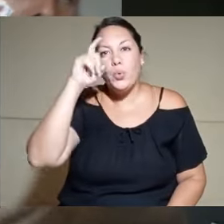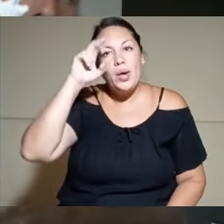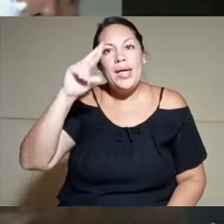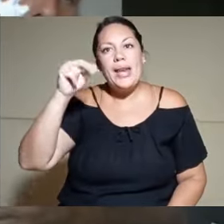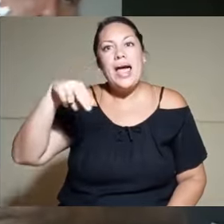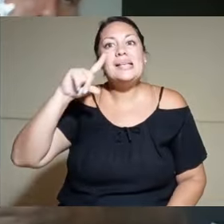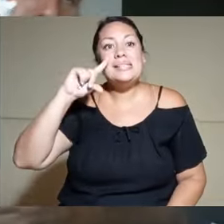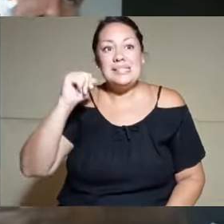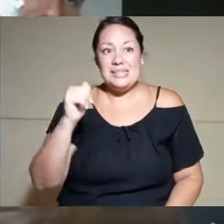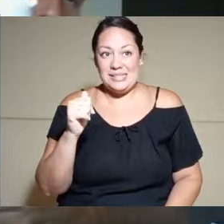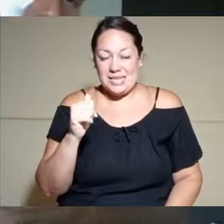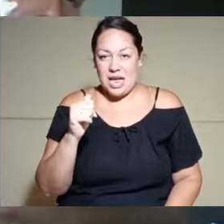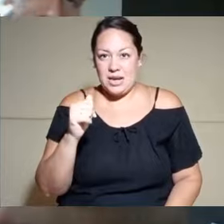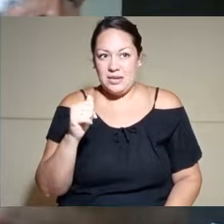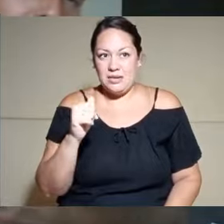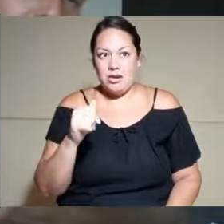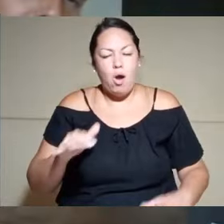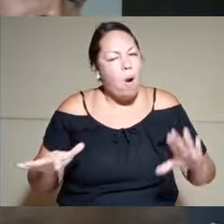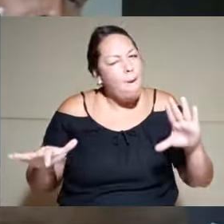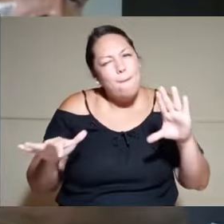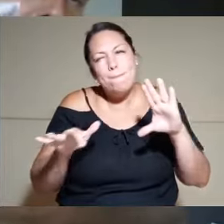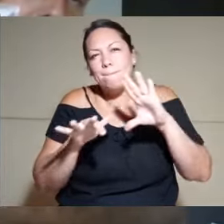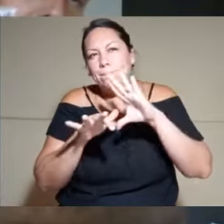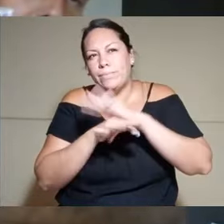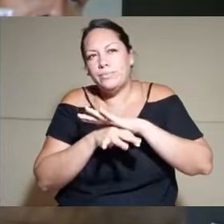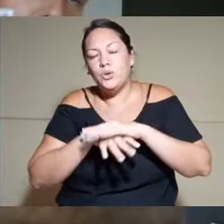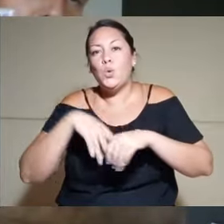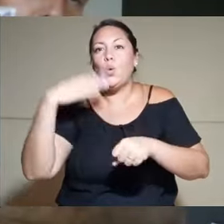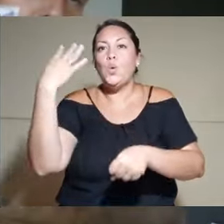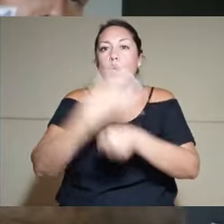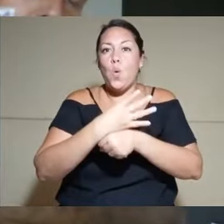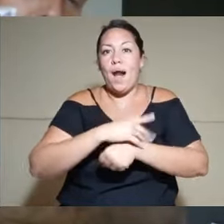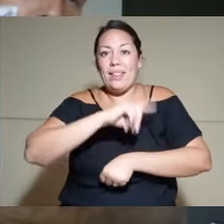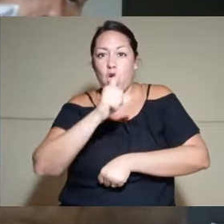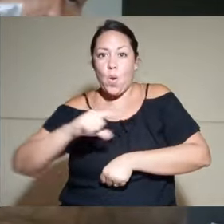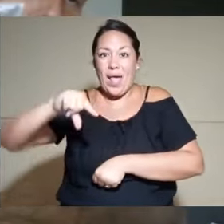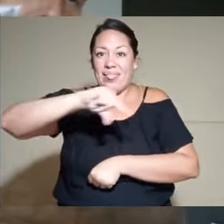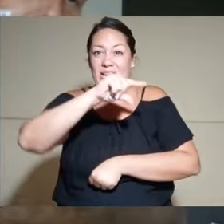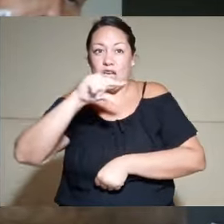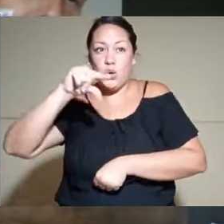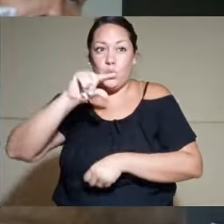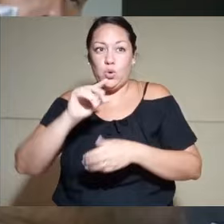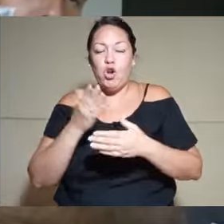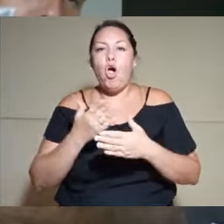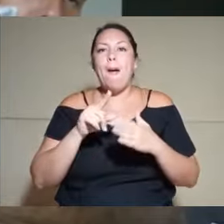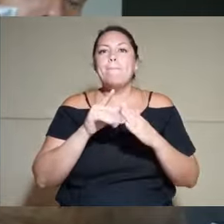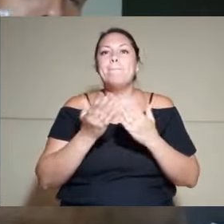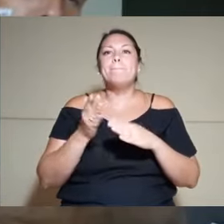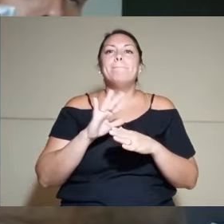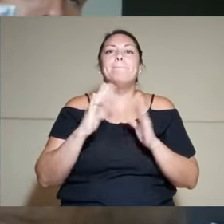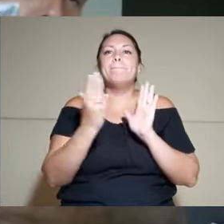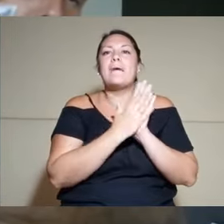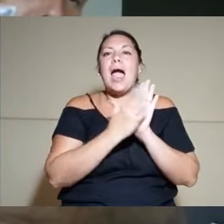con. ¿Sí? Esta es la protuberancia, que acá atrás coincide justo con esta parte del ángulo